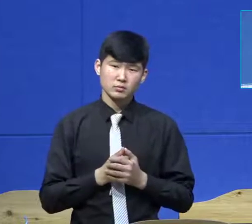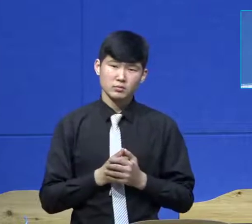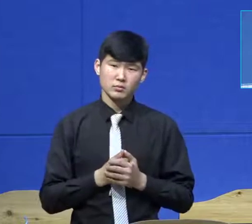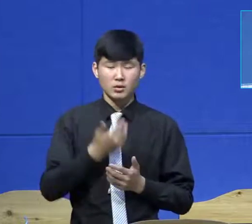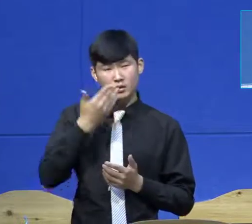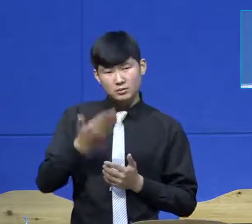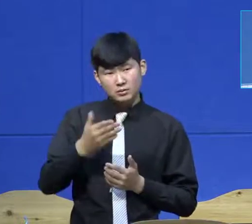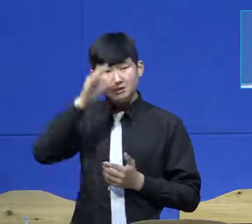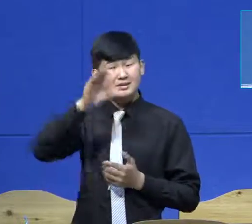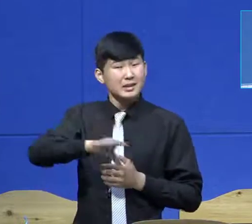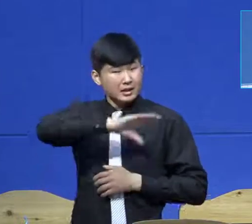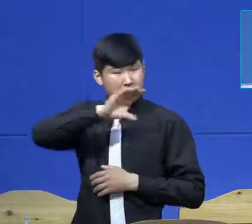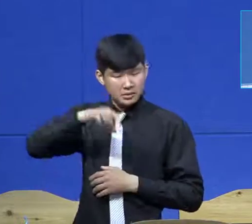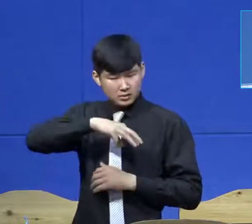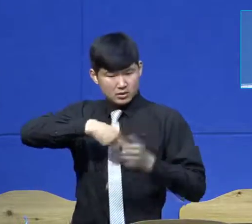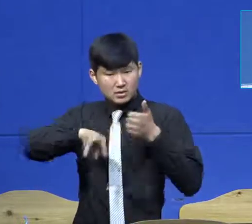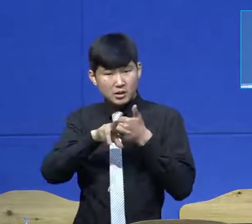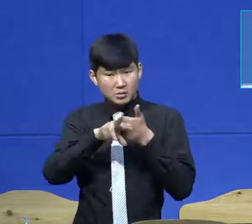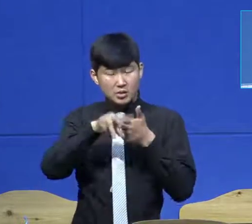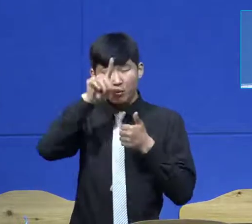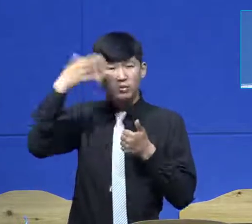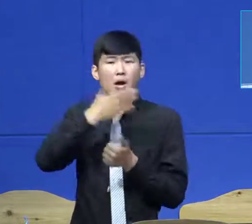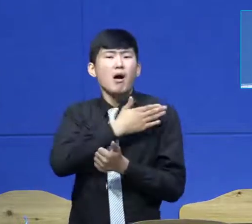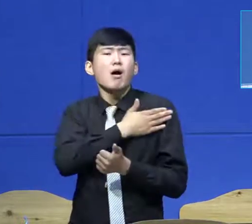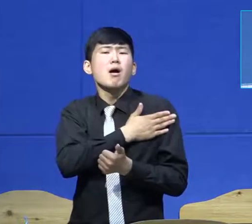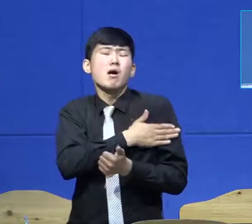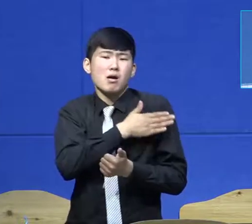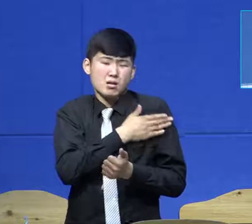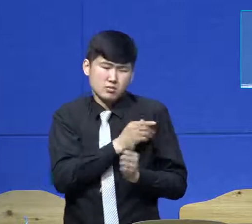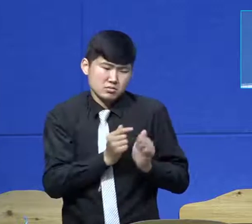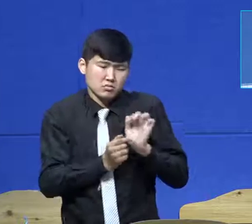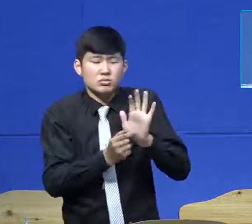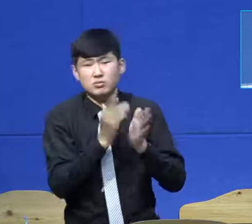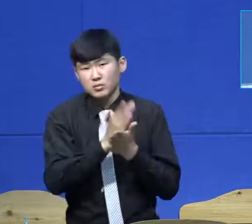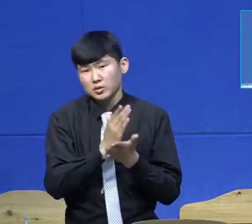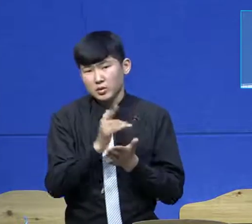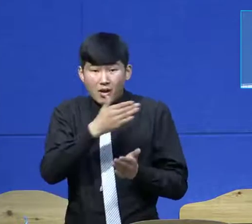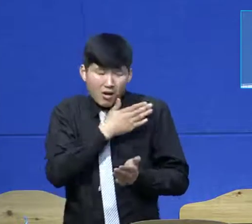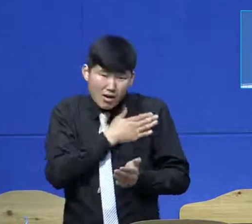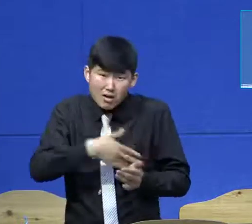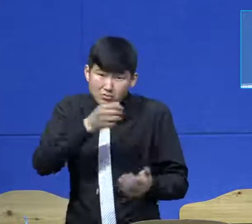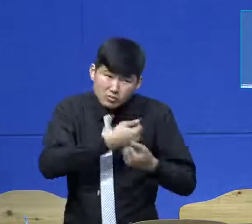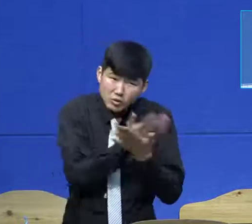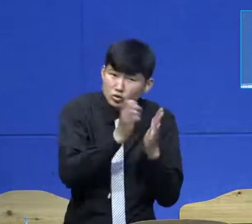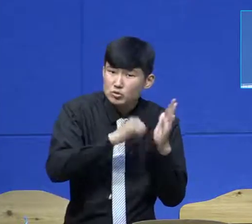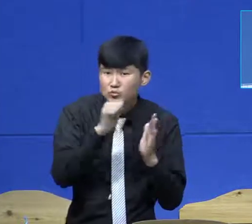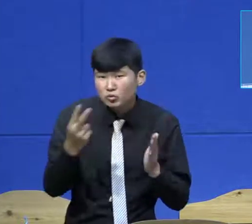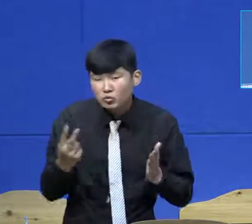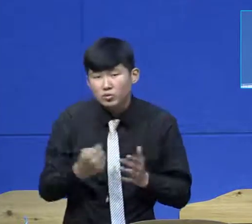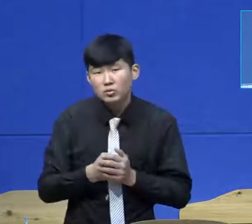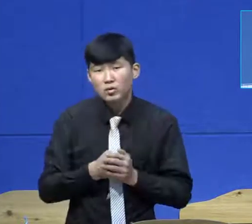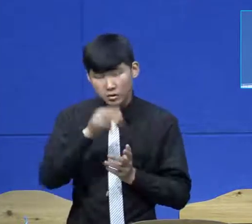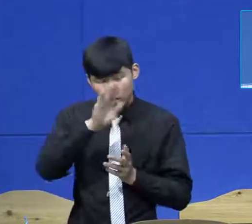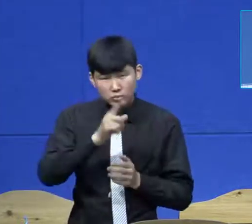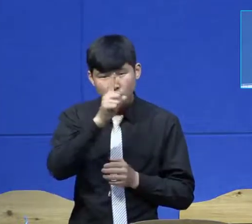Энэ загалмай, энэ сайн мэдээнд бурханы хайр илэрхийлэгдэж байгаа. Тэгвэл хайраа дарах хэрэгтэй биш үү? Юм